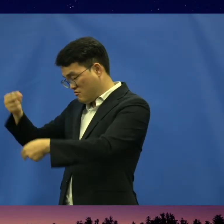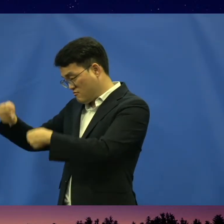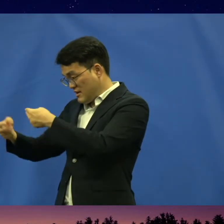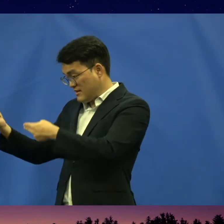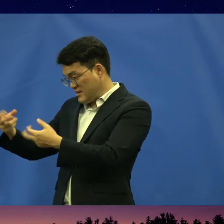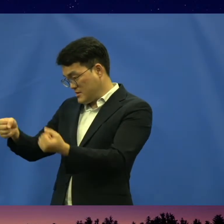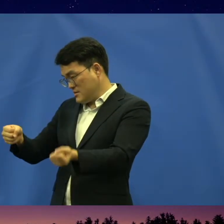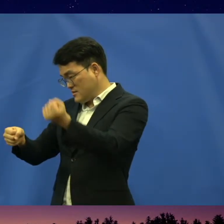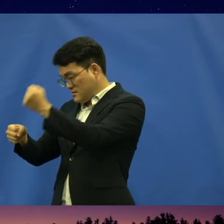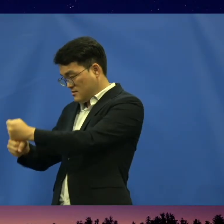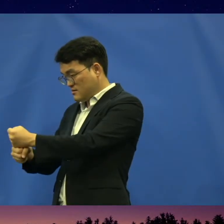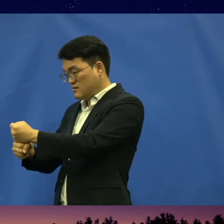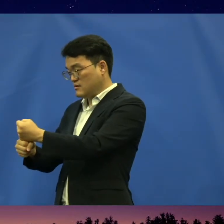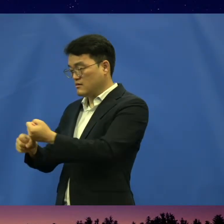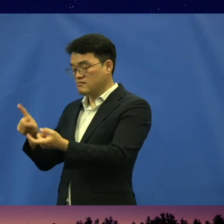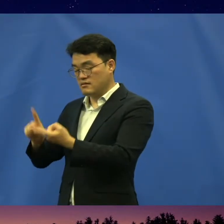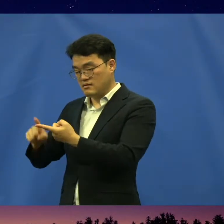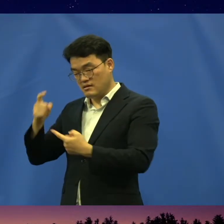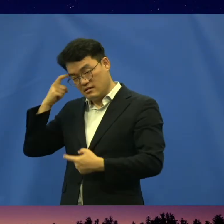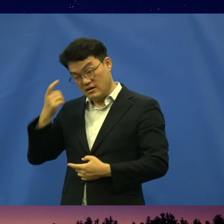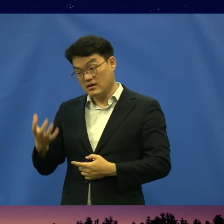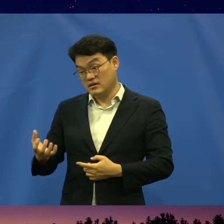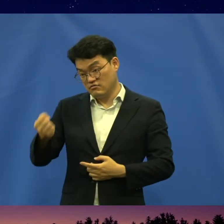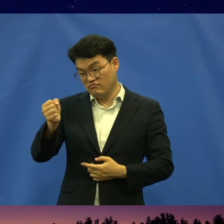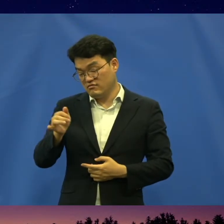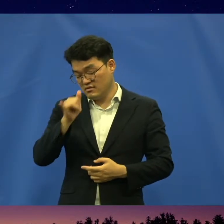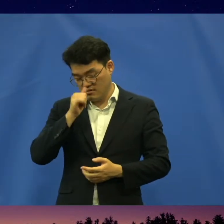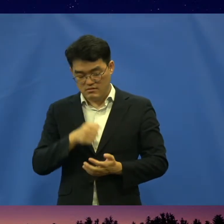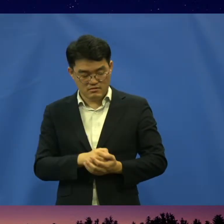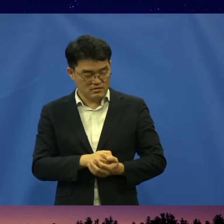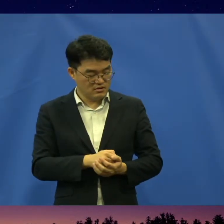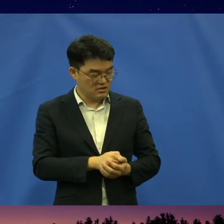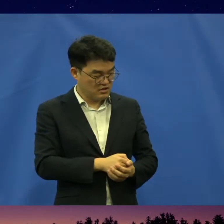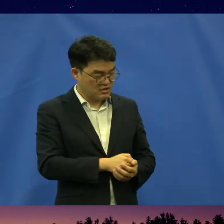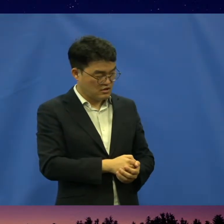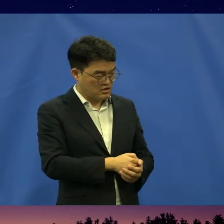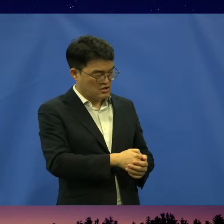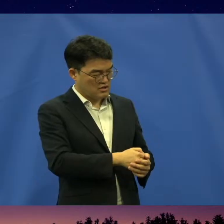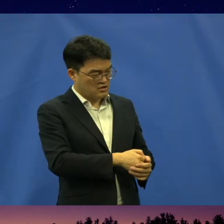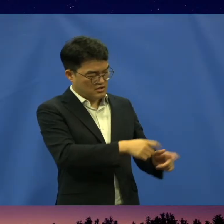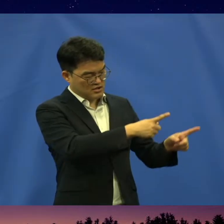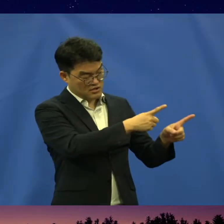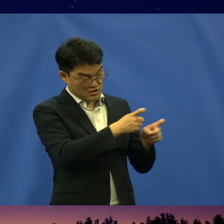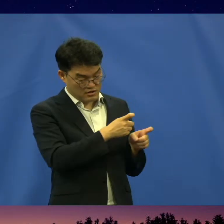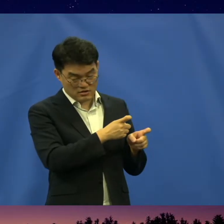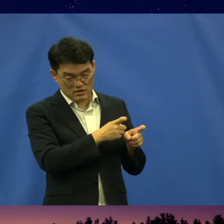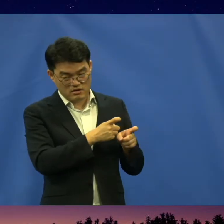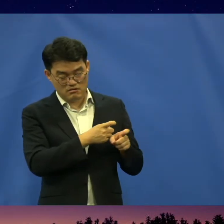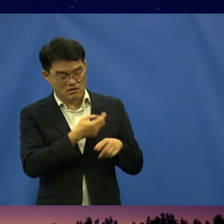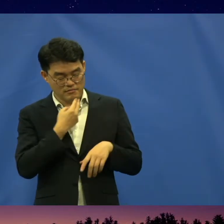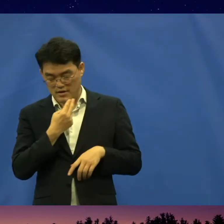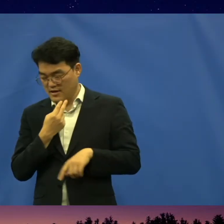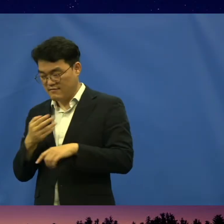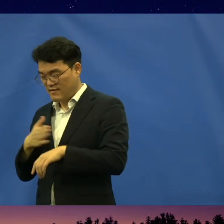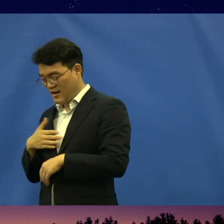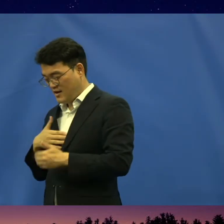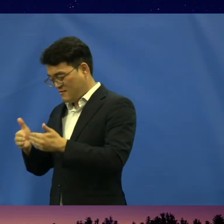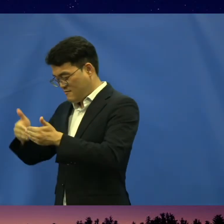의미가 없어요. 그냥 적들이 마음대로 밀고 들어올 수 있는, 이 성벽 재건에 모든 걸 걸은 거죠.